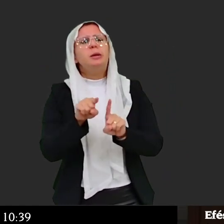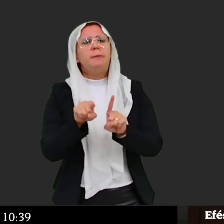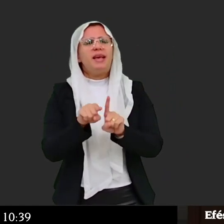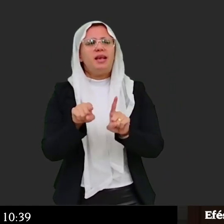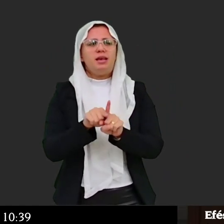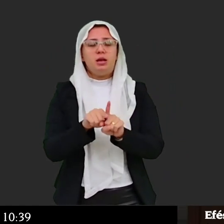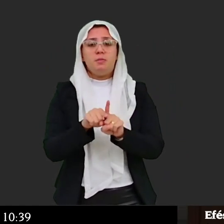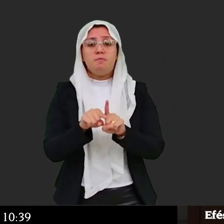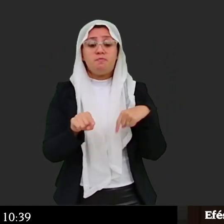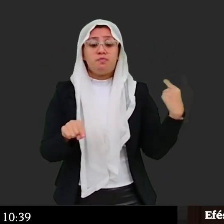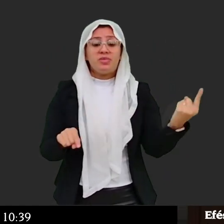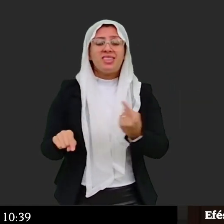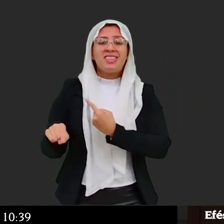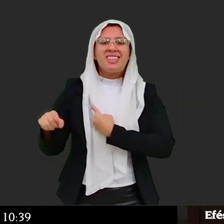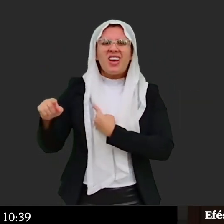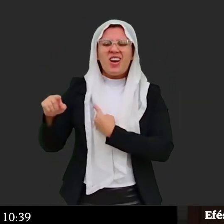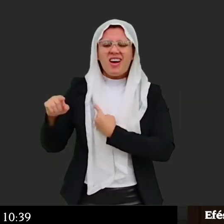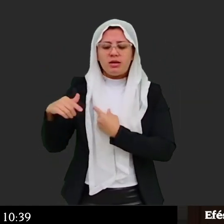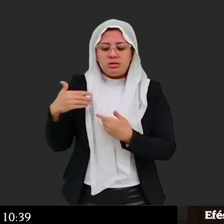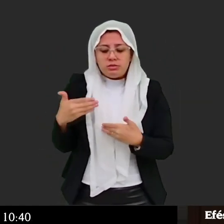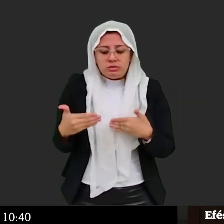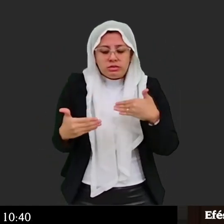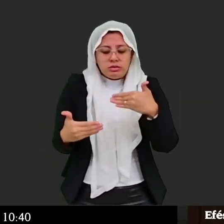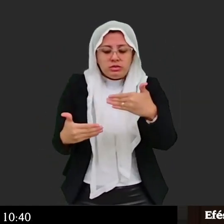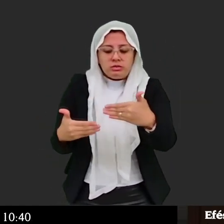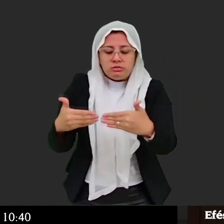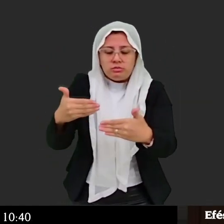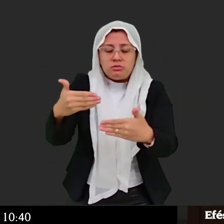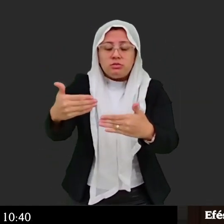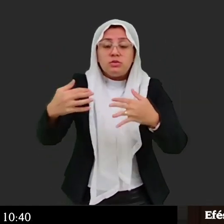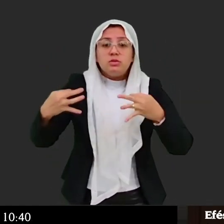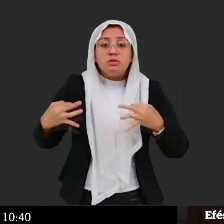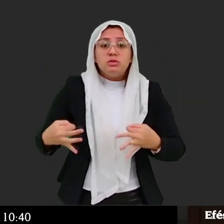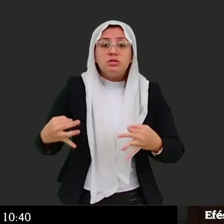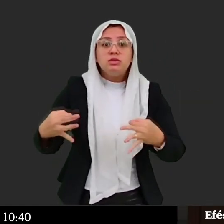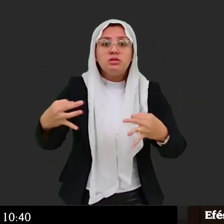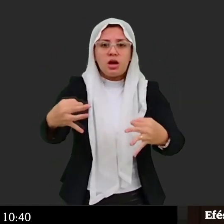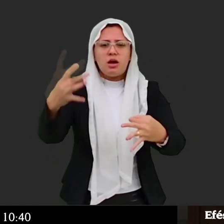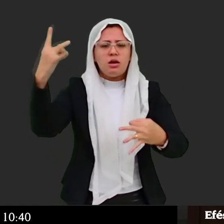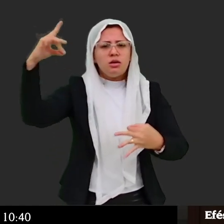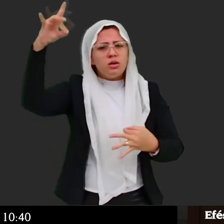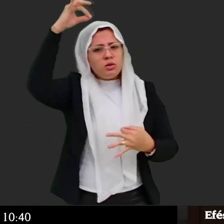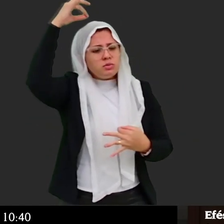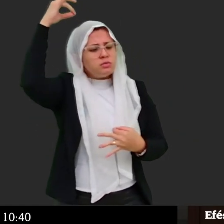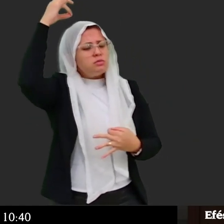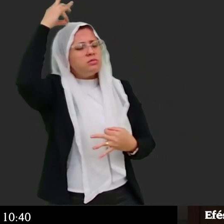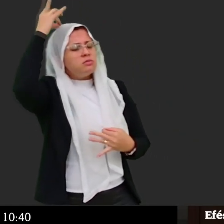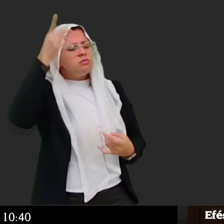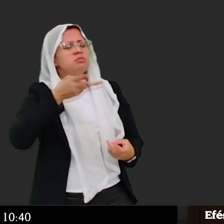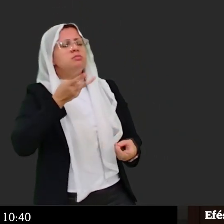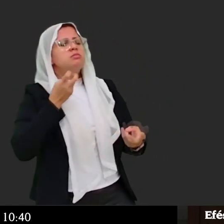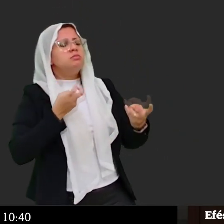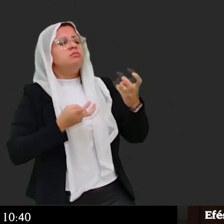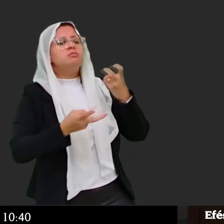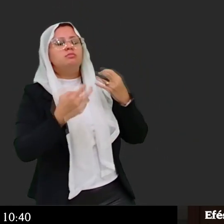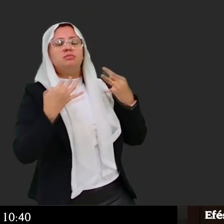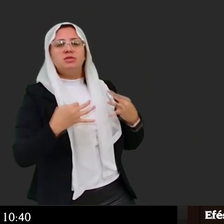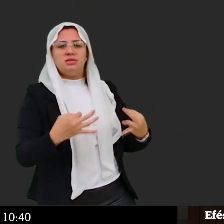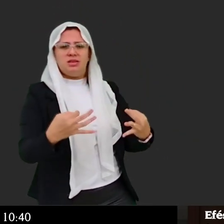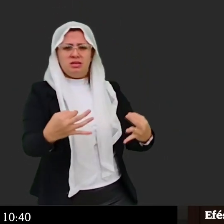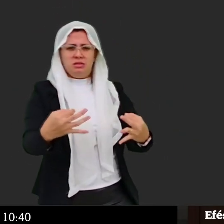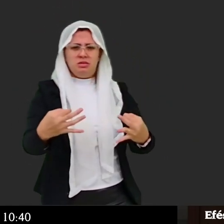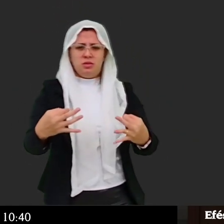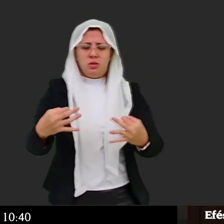estáis selados para o dia da redenção. Toda a amargura, e ira, e